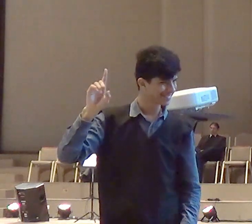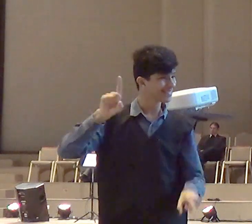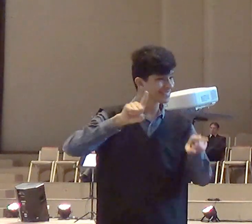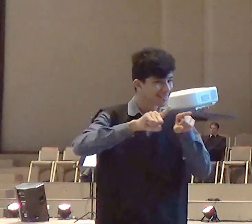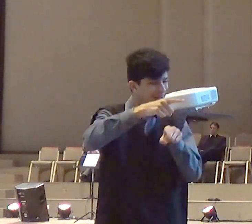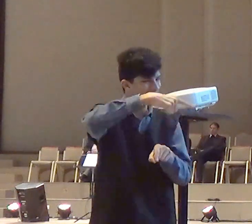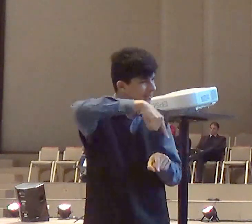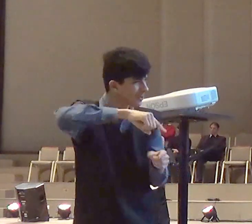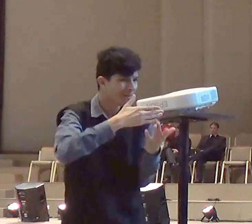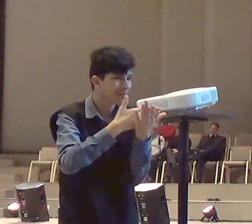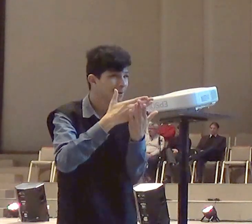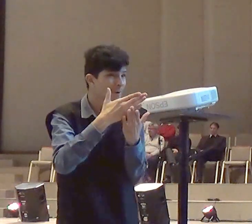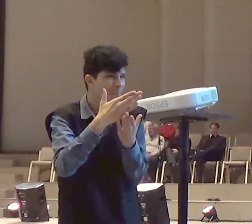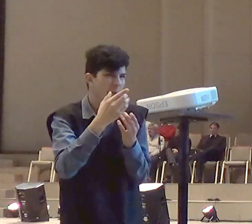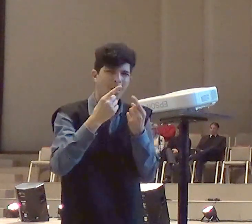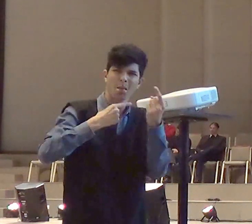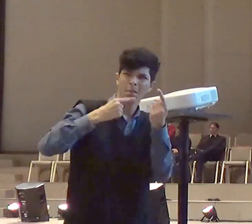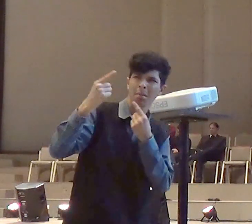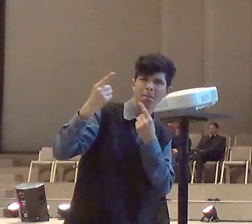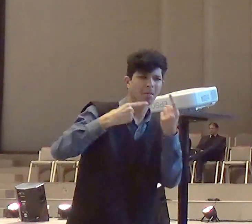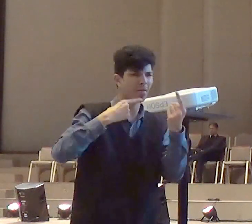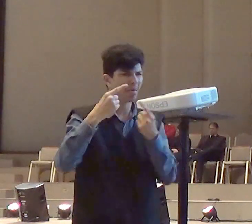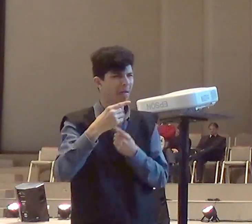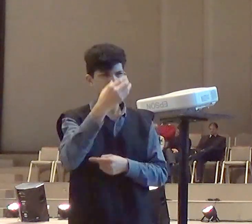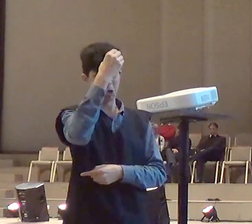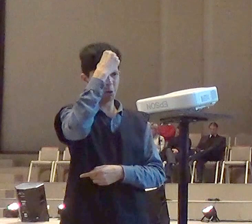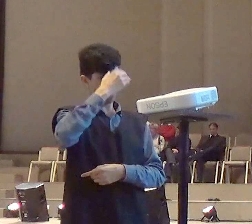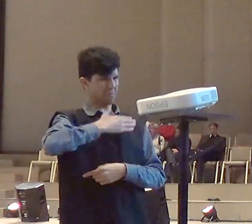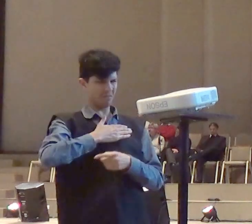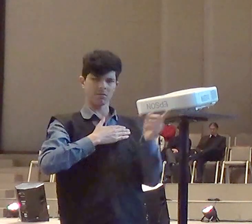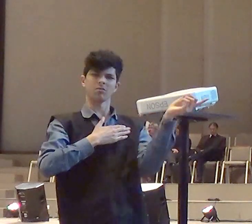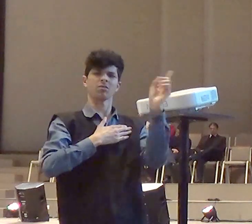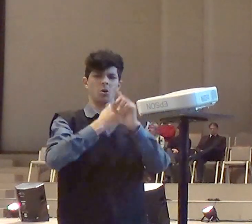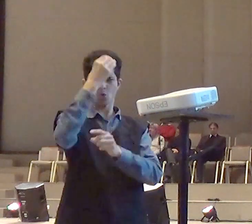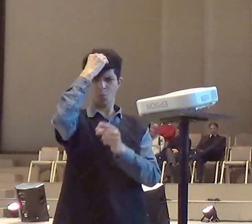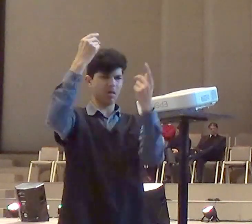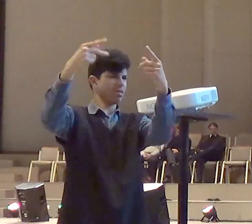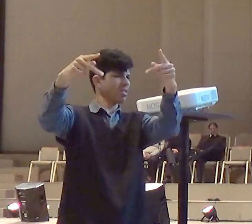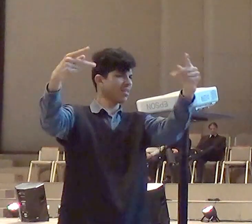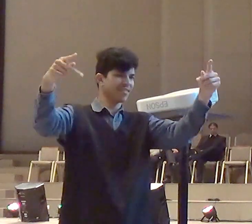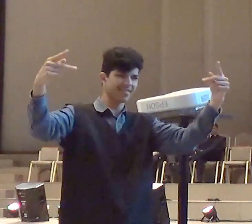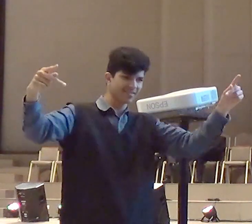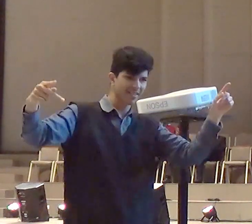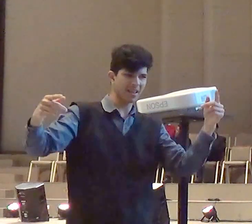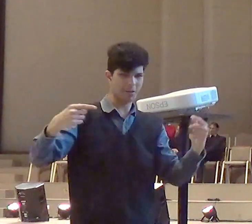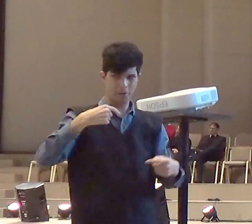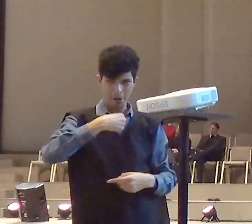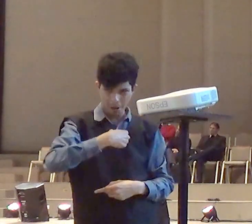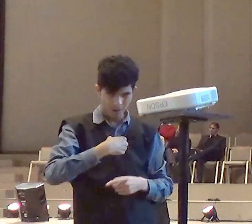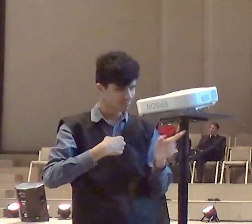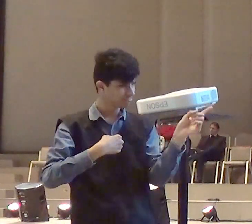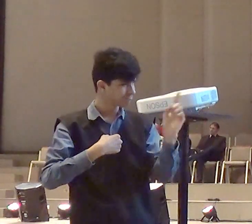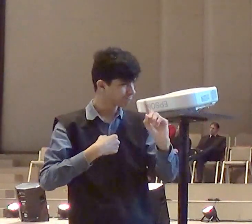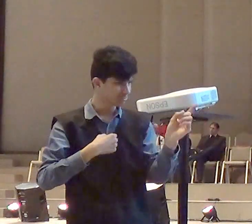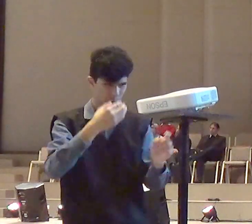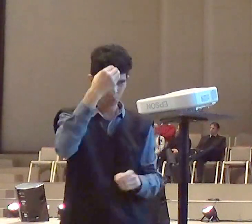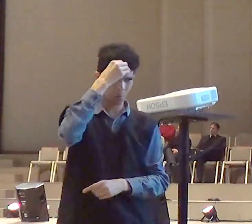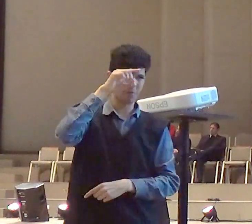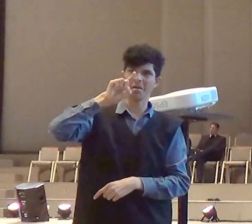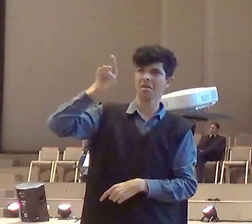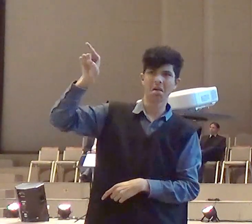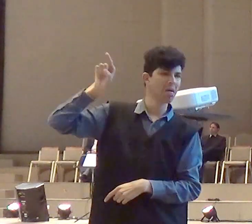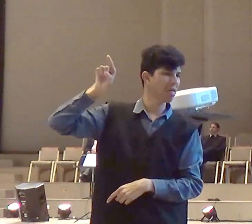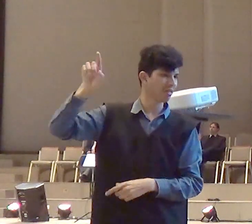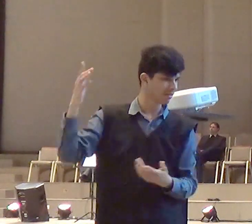a murmurar e a gente coloca culpados para tudo que tá acontecendo na nossa vida e inclusive para Deus agora